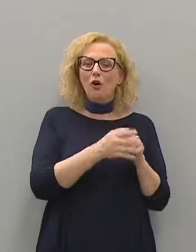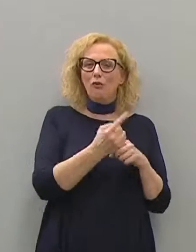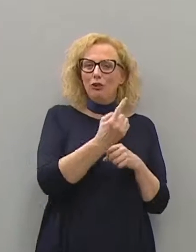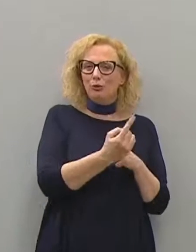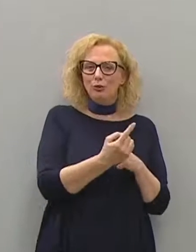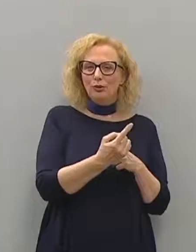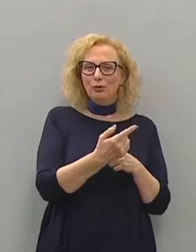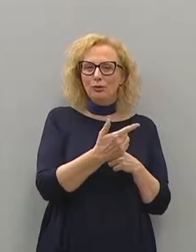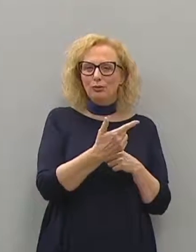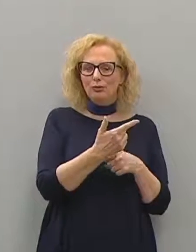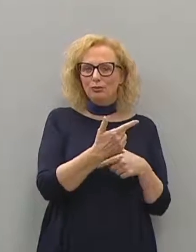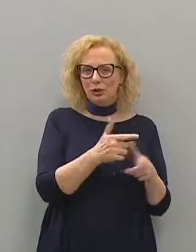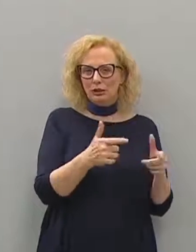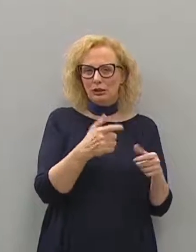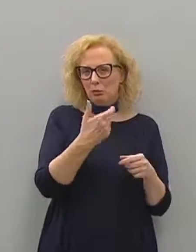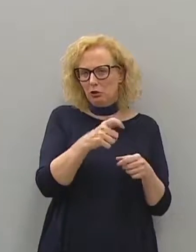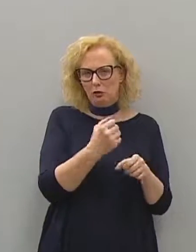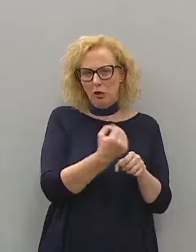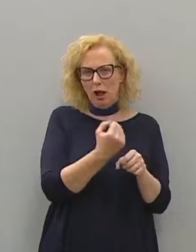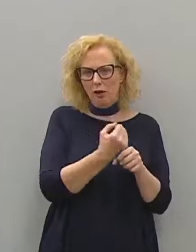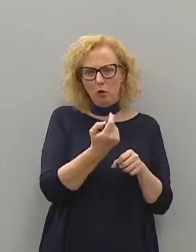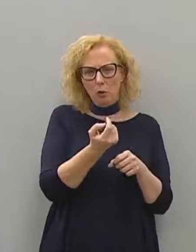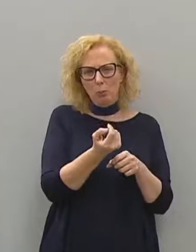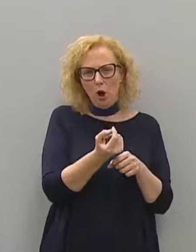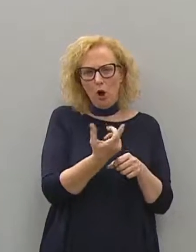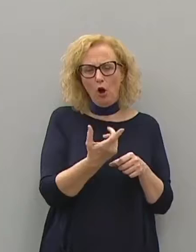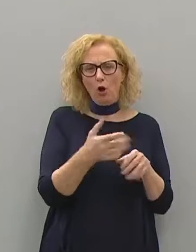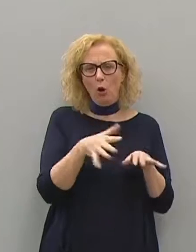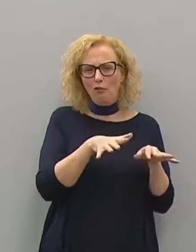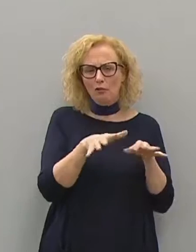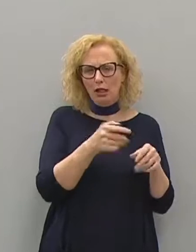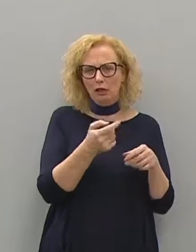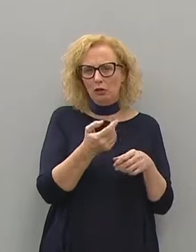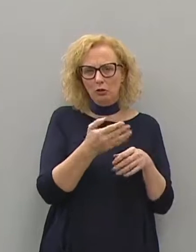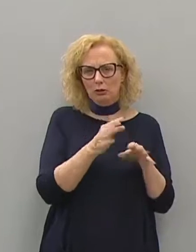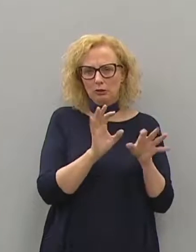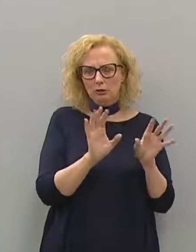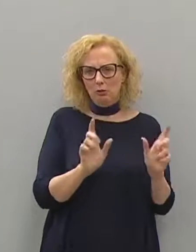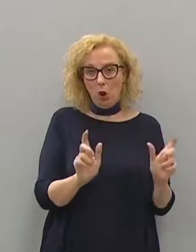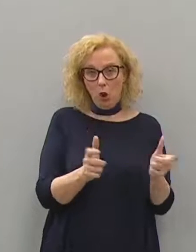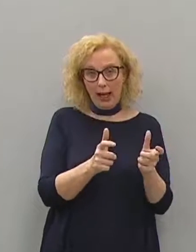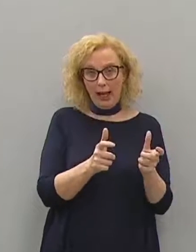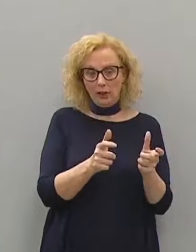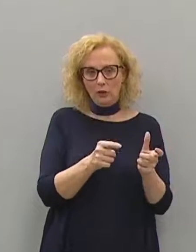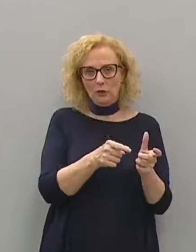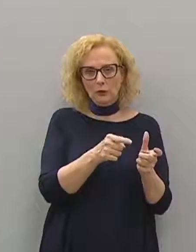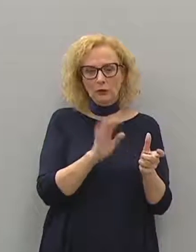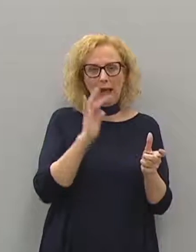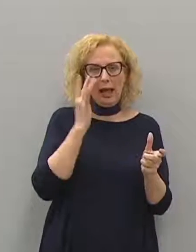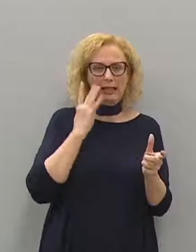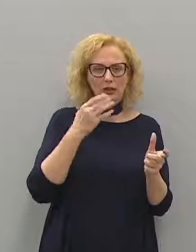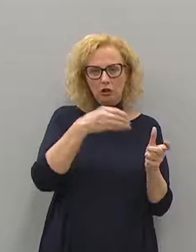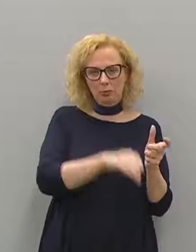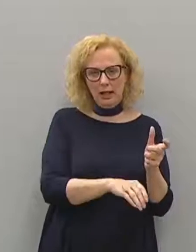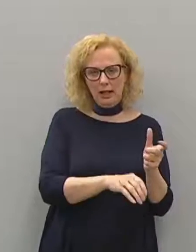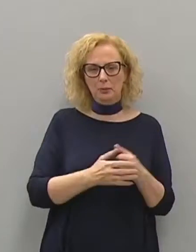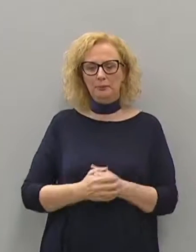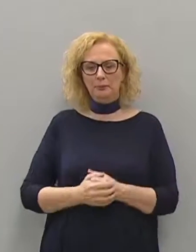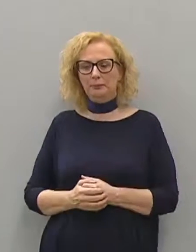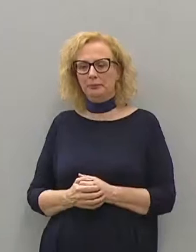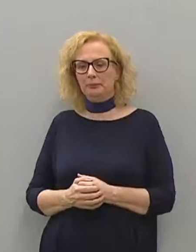movimentazione si lavorava poco diciamo che non c'era la movimentazione erano questo rischio era minore